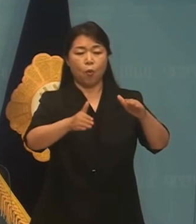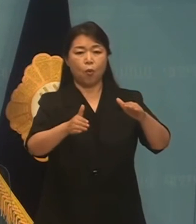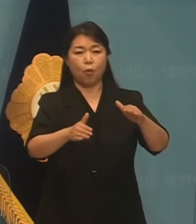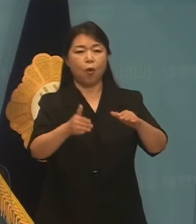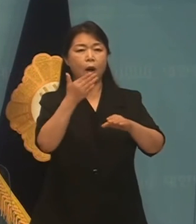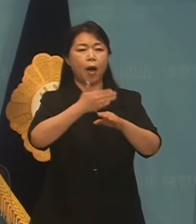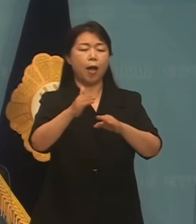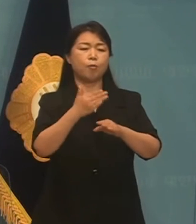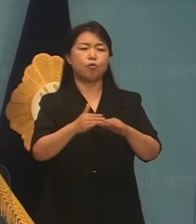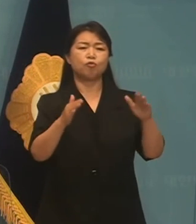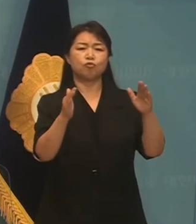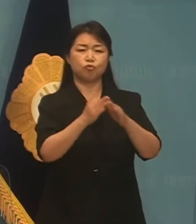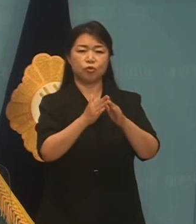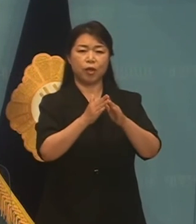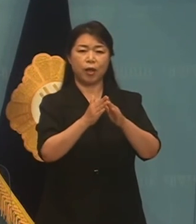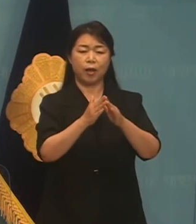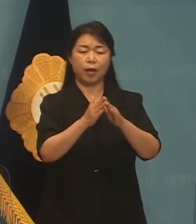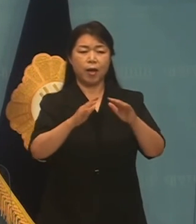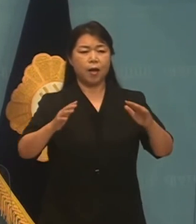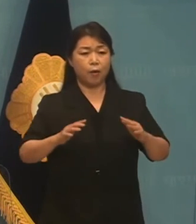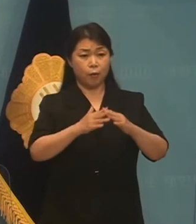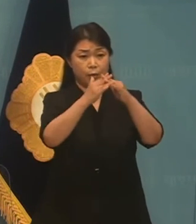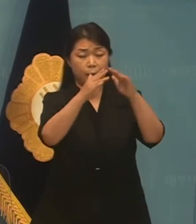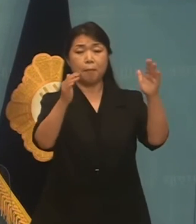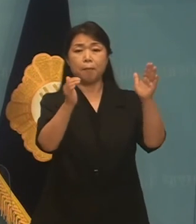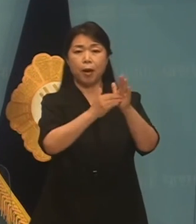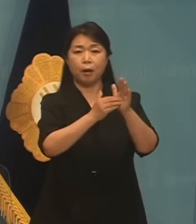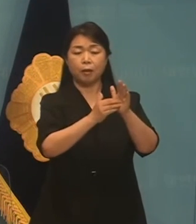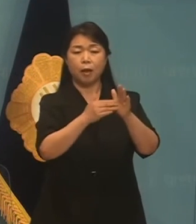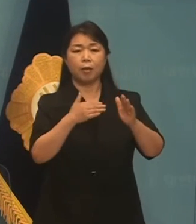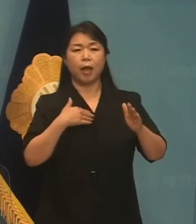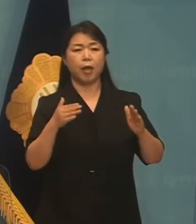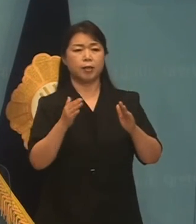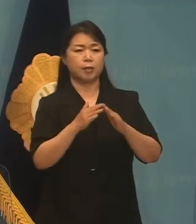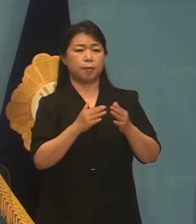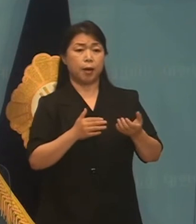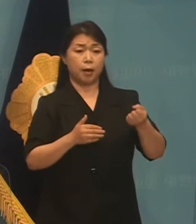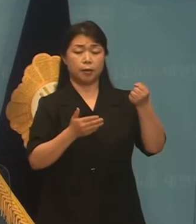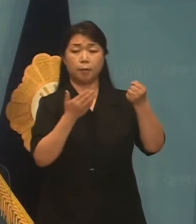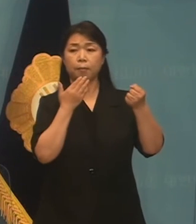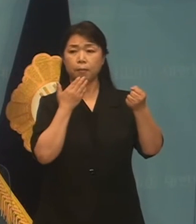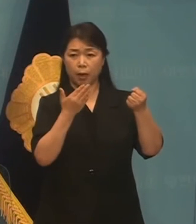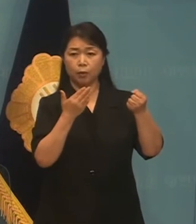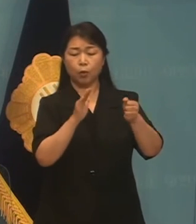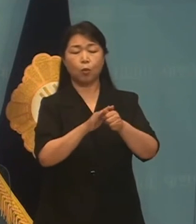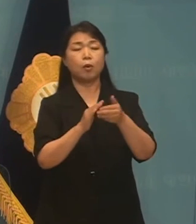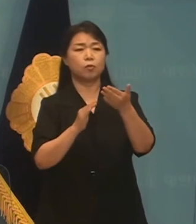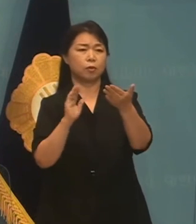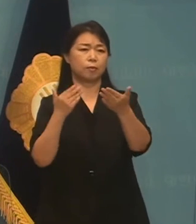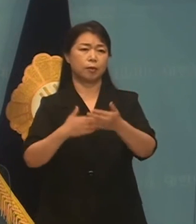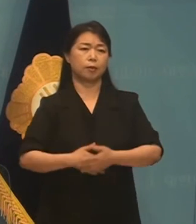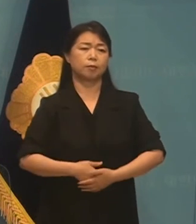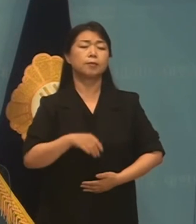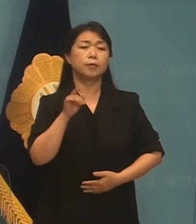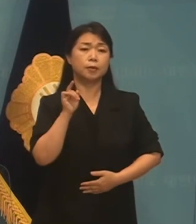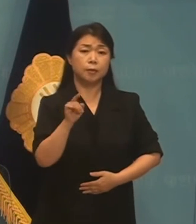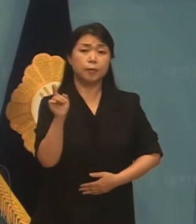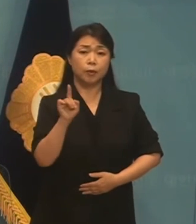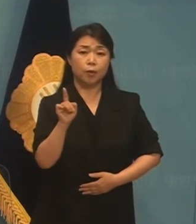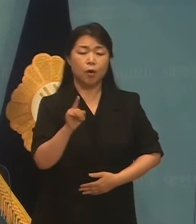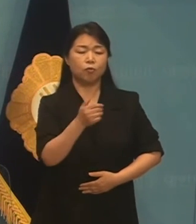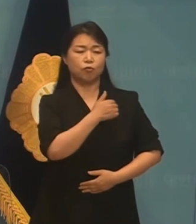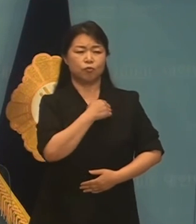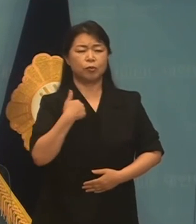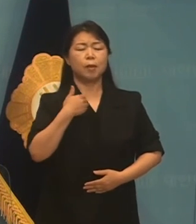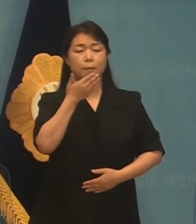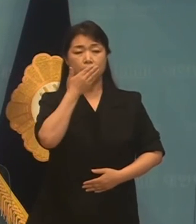공공팔구 주택을 최대한 건설하여 내 집을 가질 수 있게 해야 합니다. 이것은